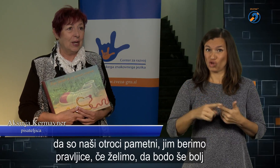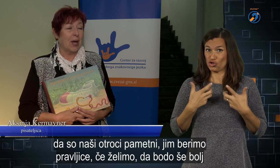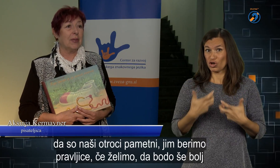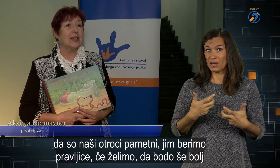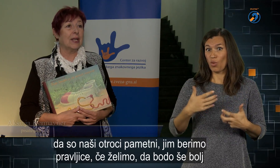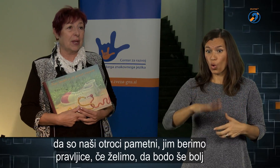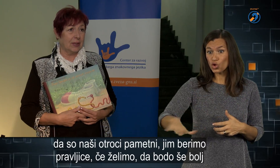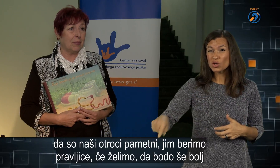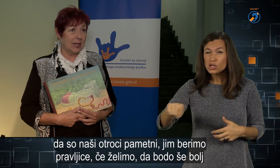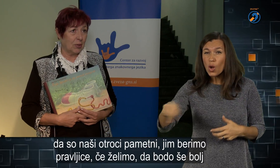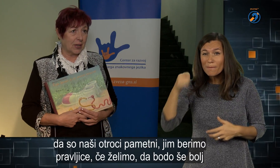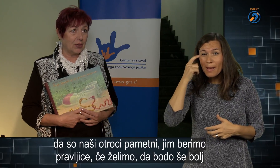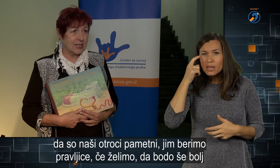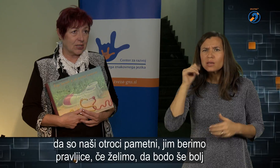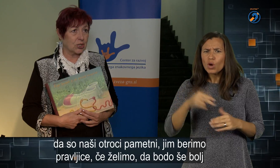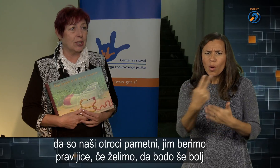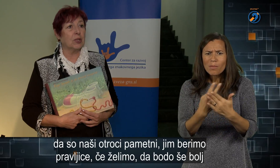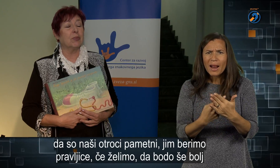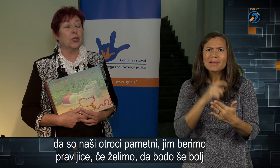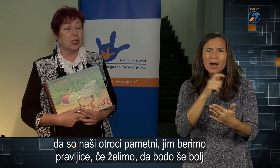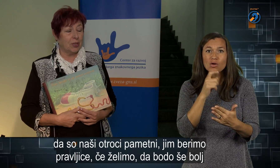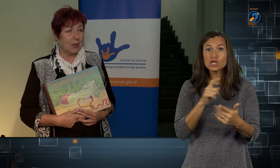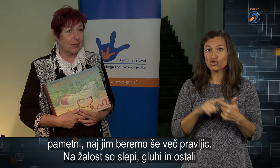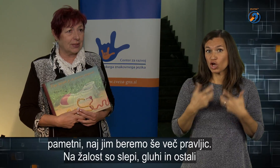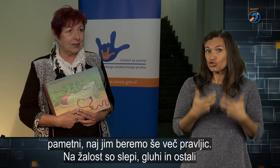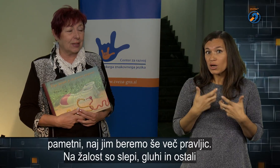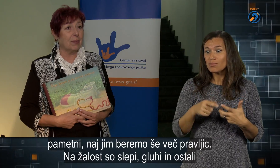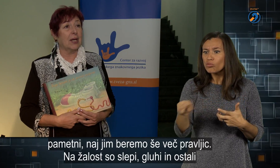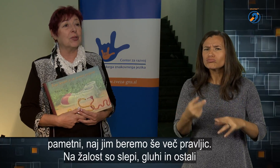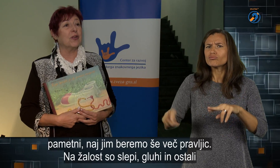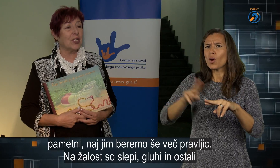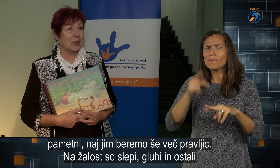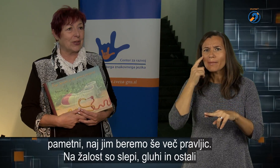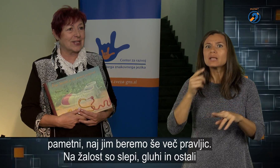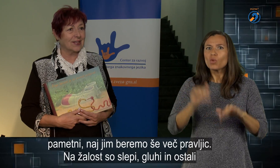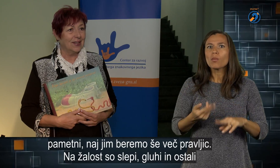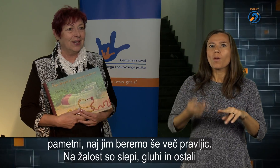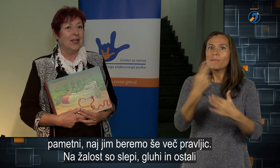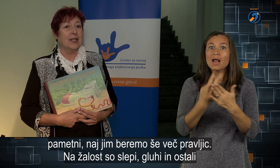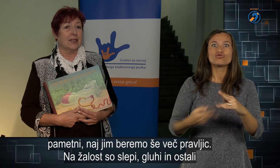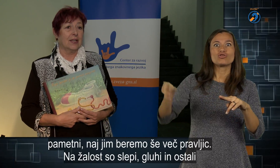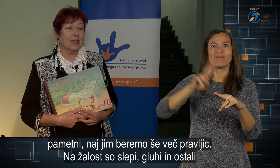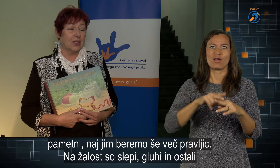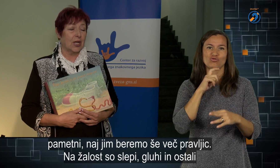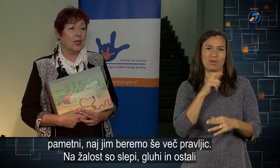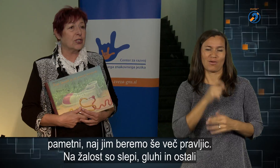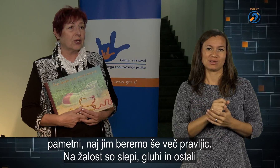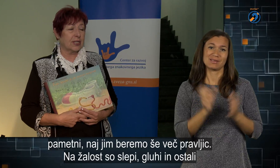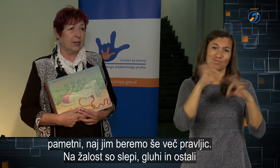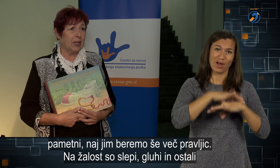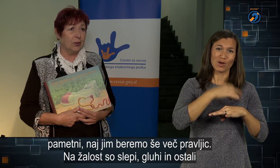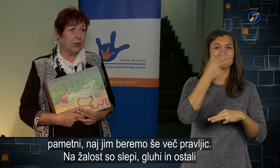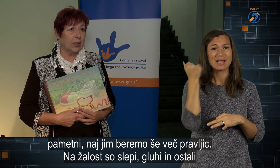otroci pametni, naj jim berimo pravljice, če želimo, da bodo še bolj pametni, naj jim beremo še več pravljic. In nažalost